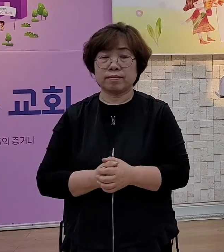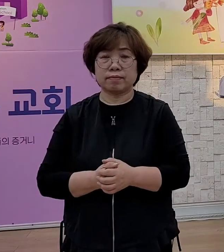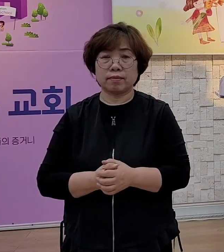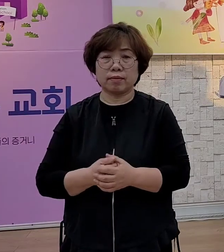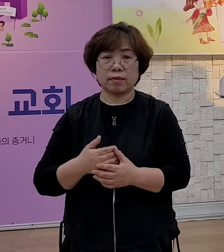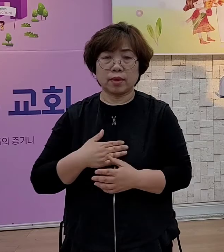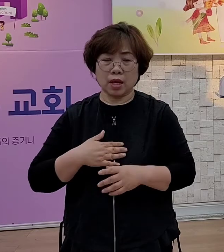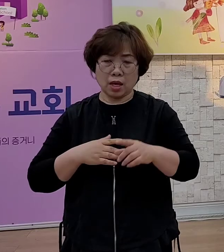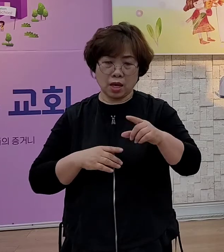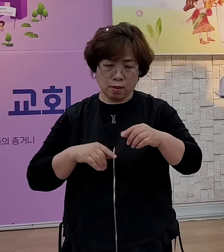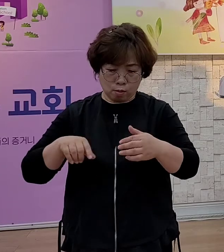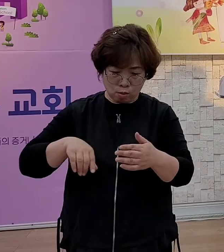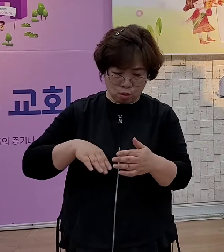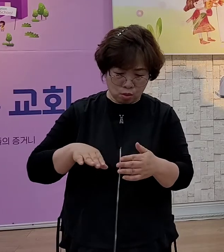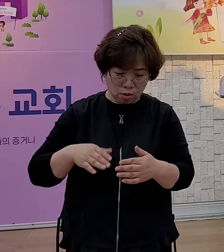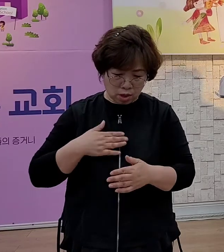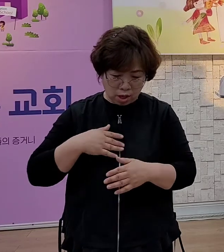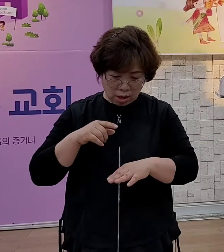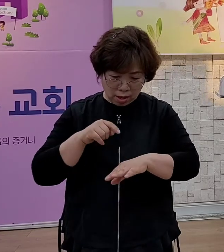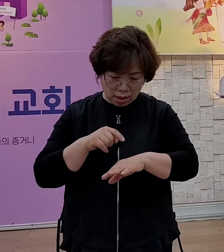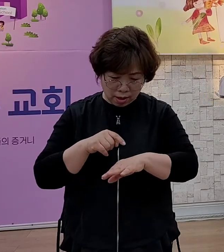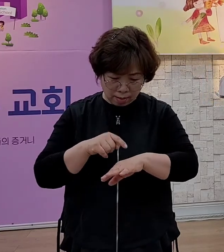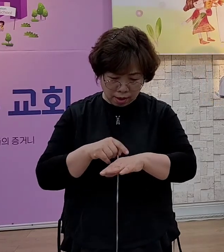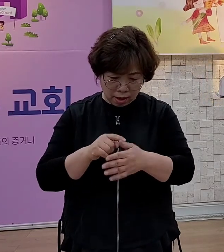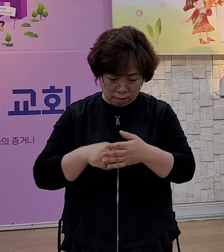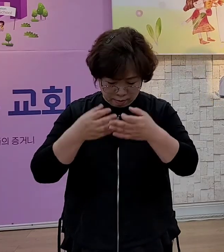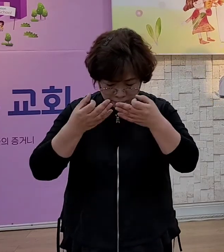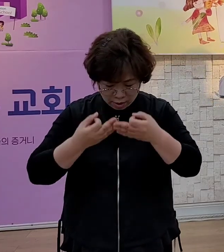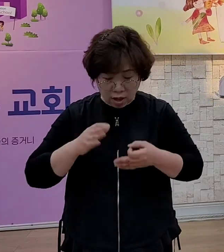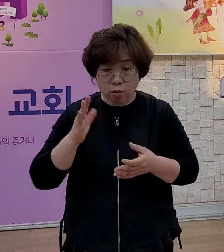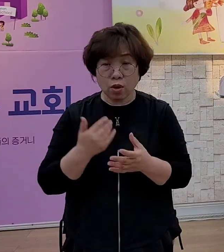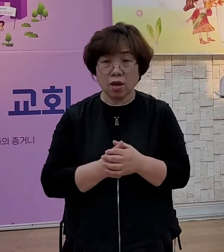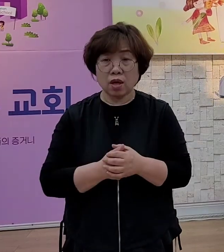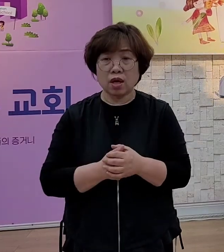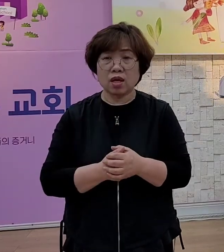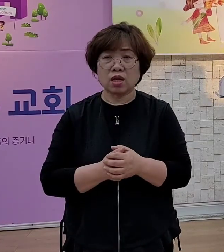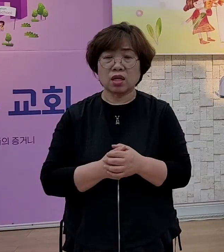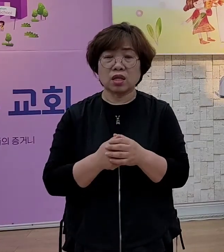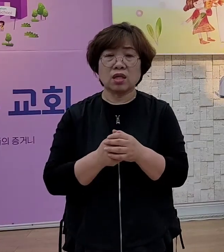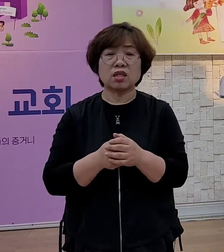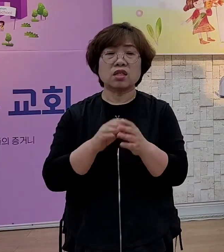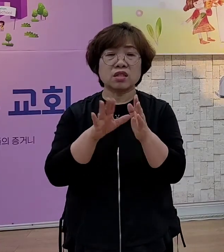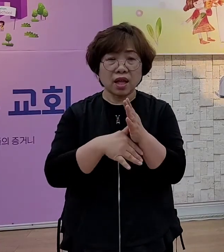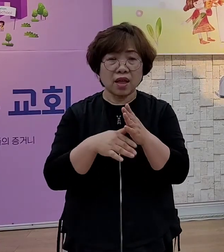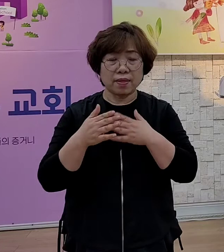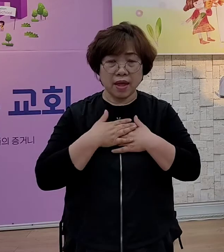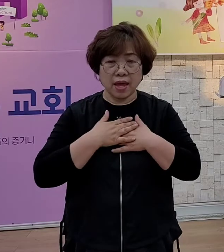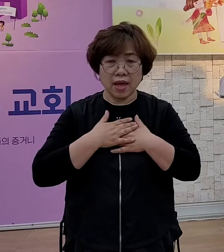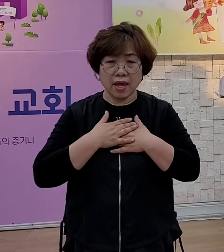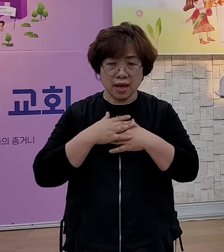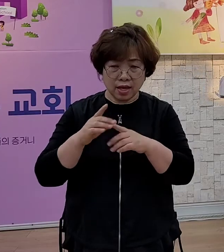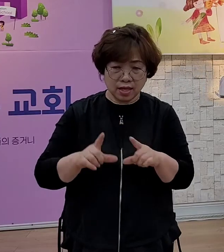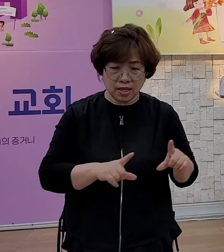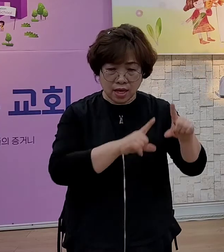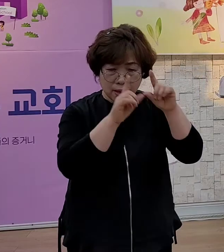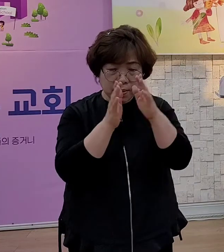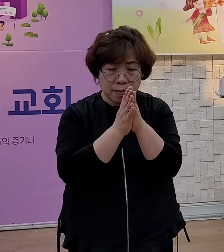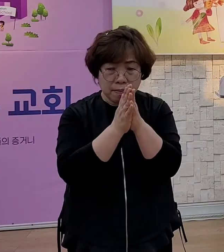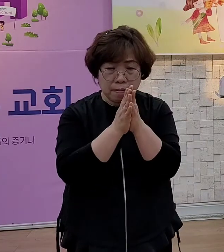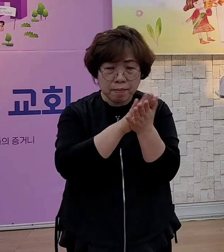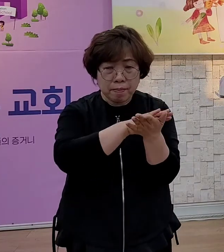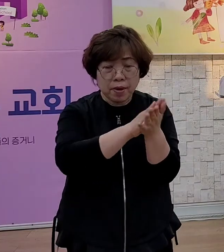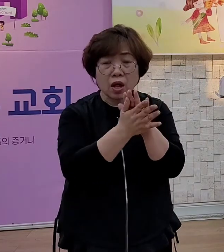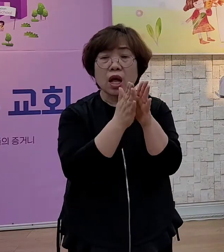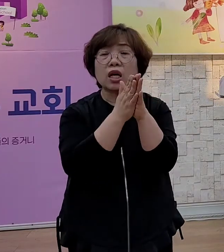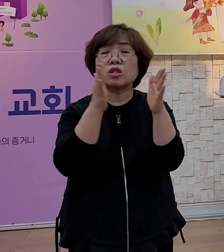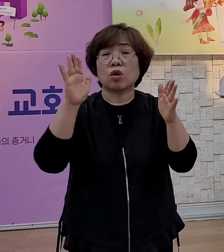모습을 한번 잘 살펴야 돼요. 이 부분에서부터 우리의 삶의 변화가 시작된다라는 거예요. 두 번째로요. 오늘